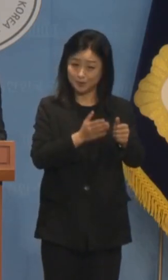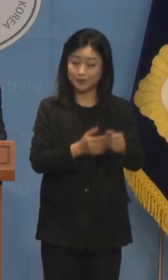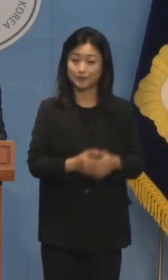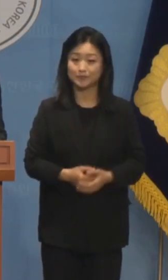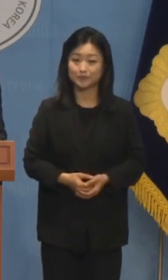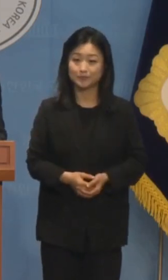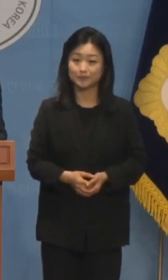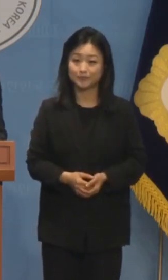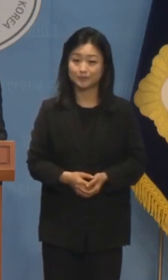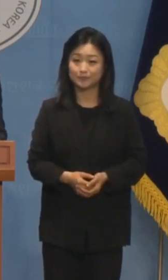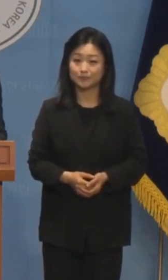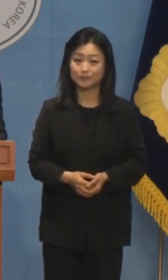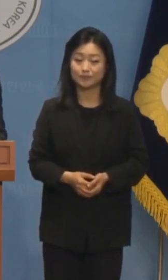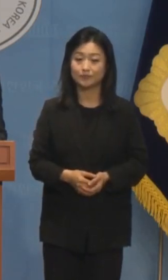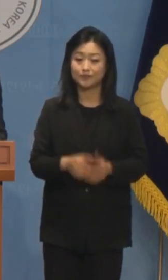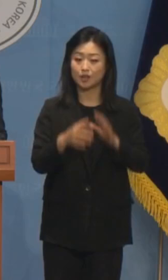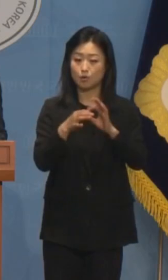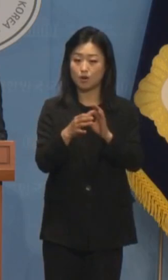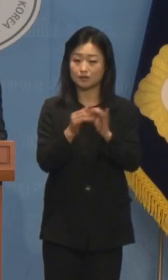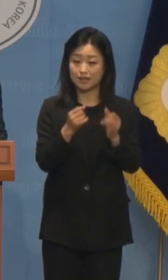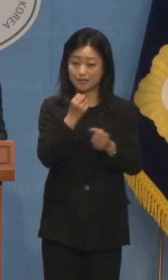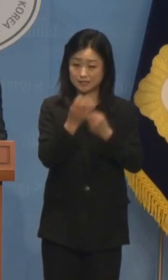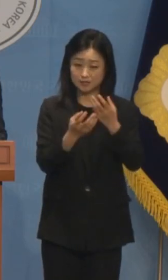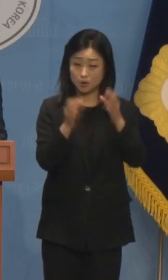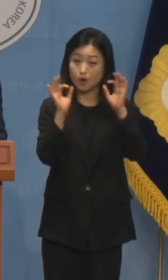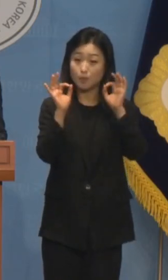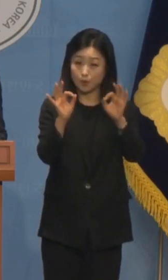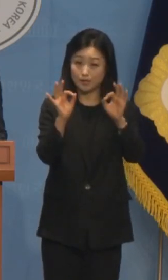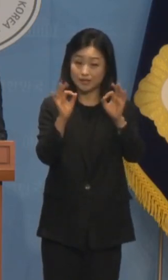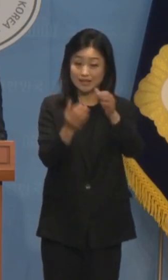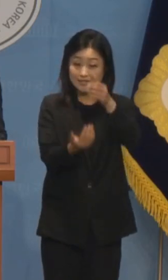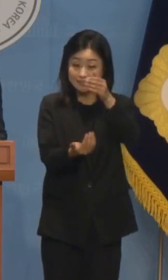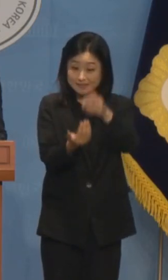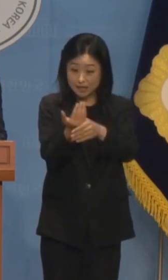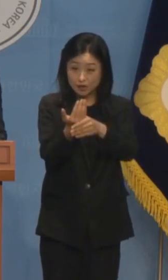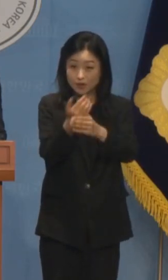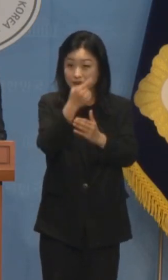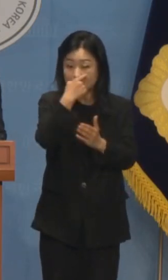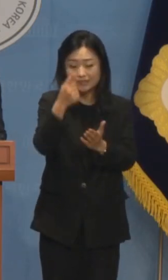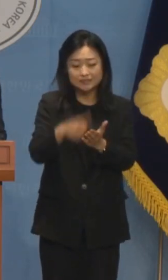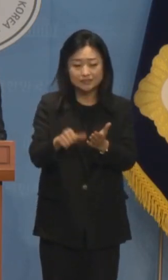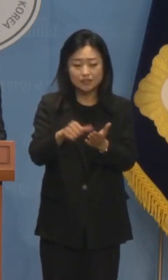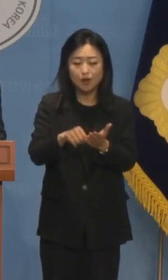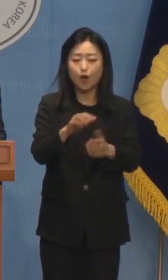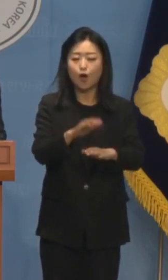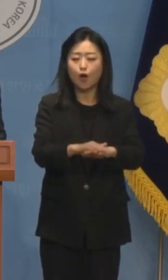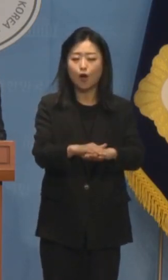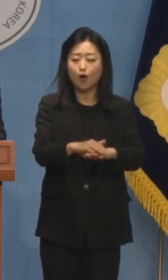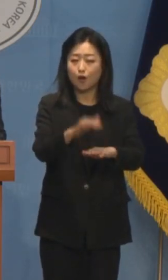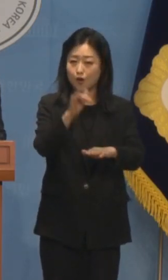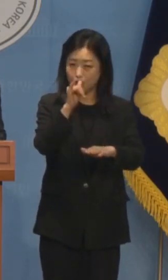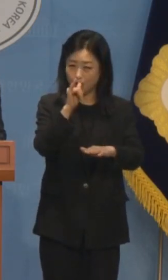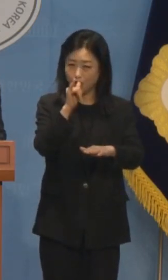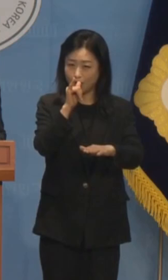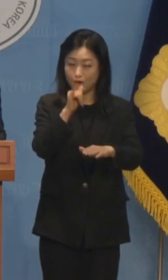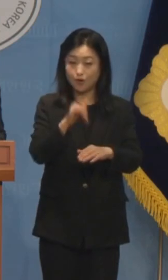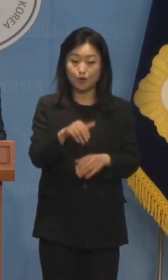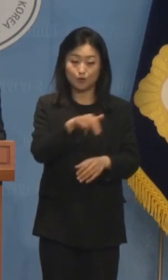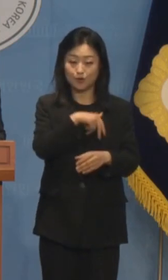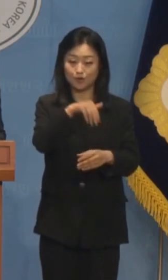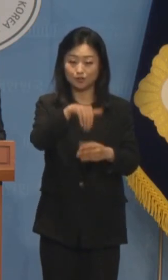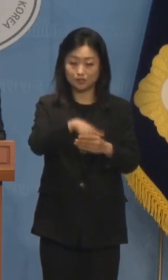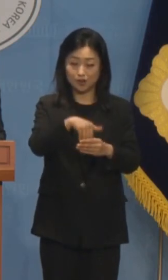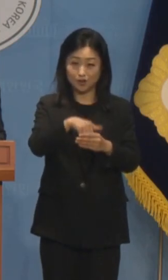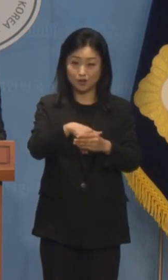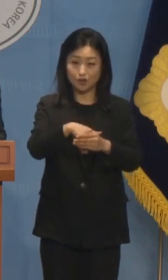영역입니다. 관련자들의 증언에 따르면 사건의 물증도 남아있다고 합니다. 당시 총선을 지휘했던